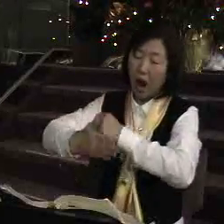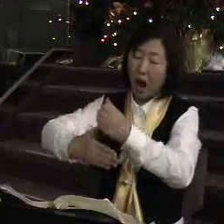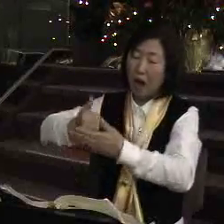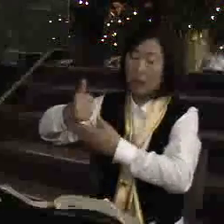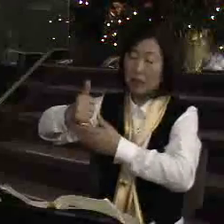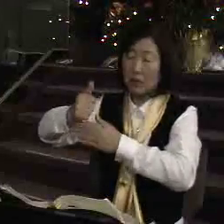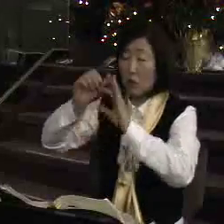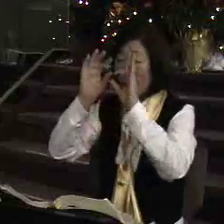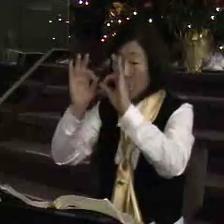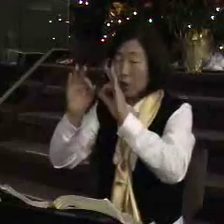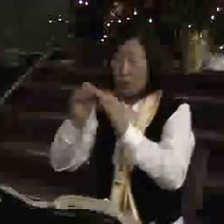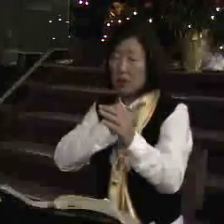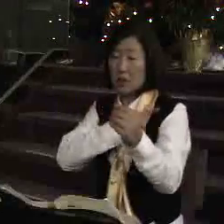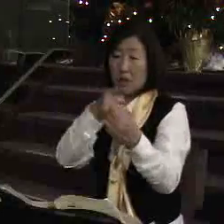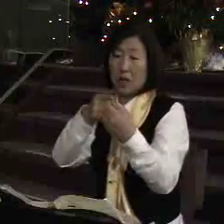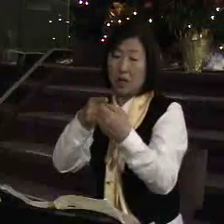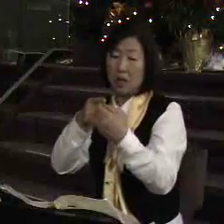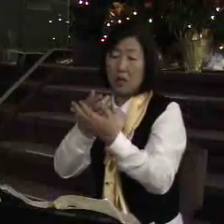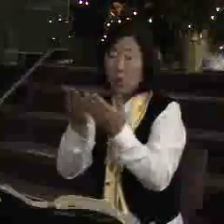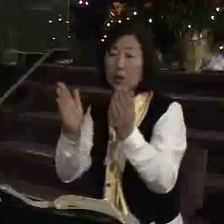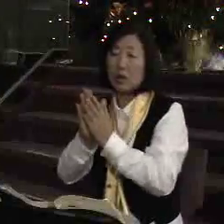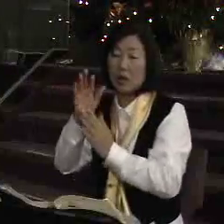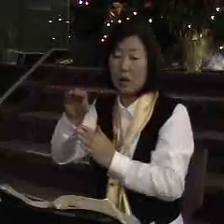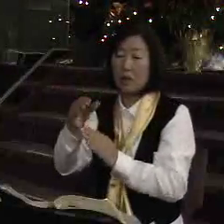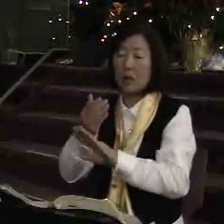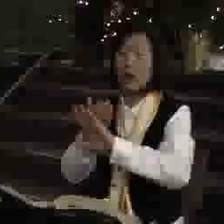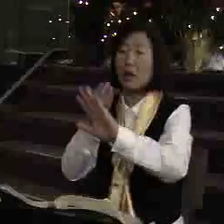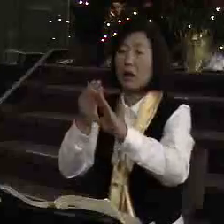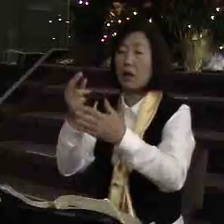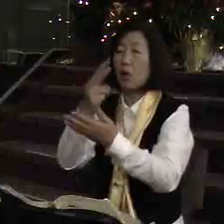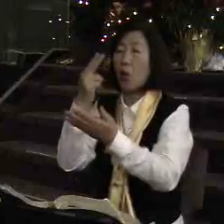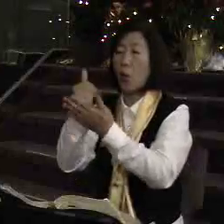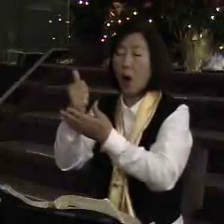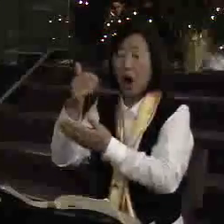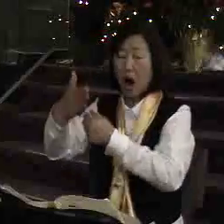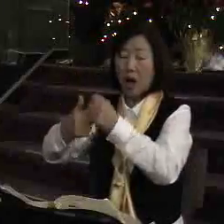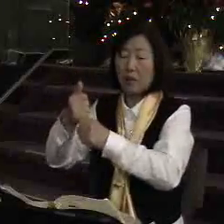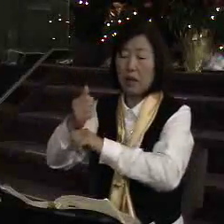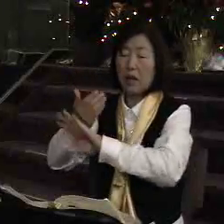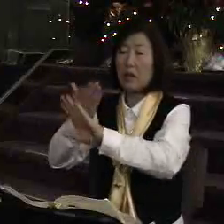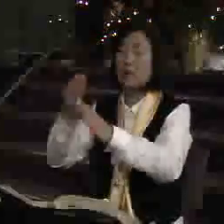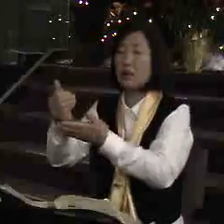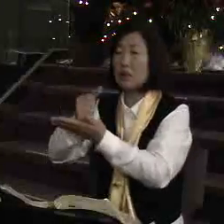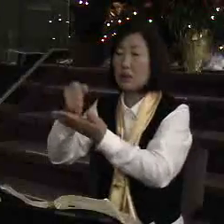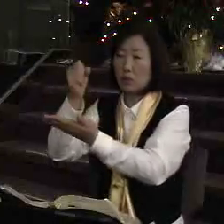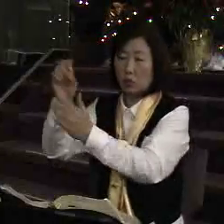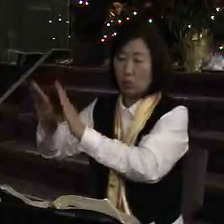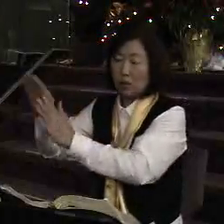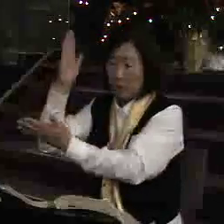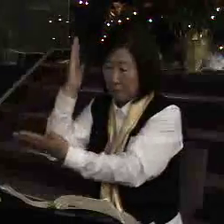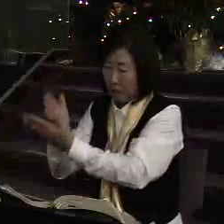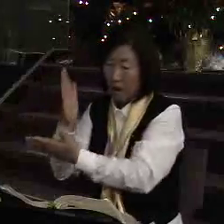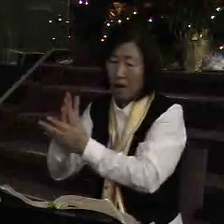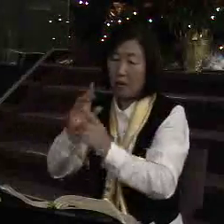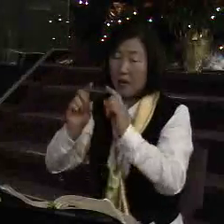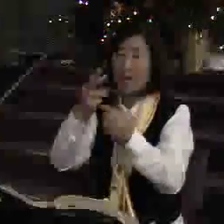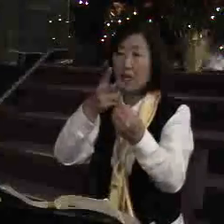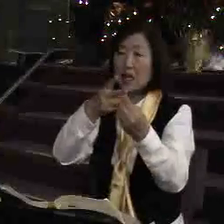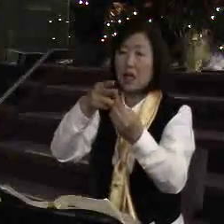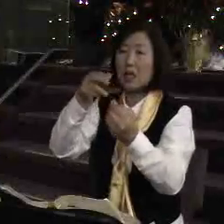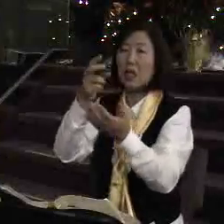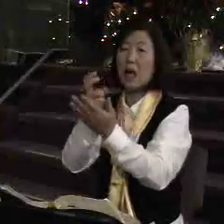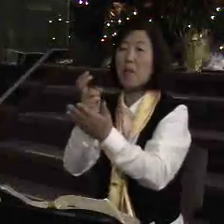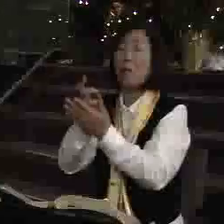보시고 제1계명이 너희들 앞에 나 외에 여호와 하나님 외에 다른 신을 두지 말라고 말씀하셨고, 제2계명이